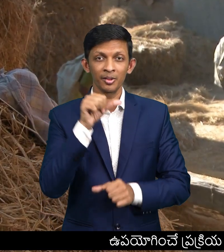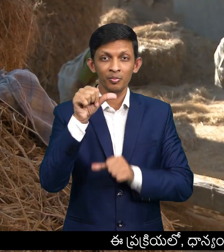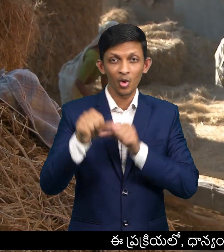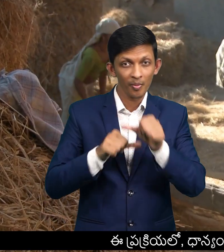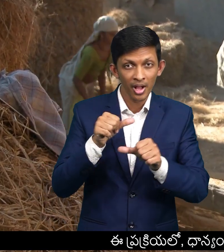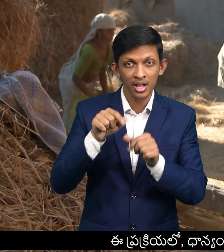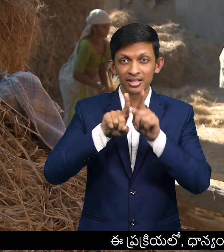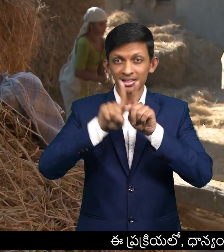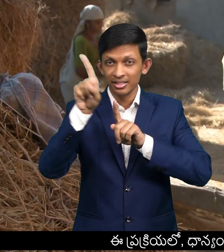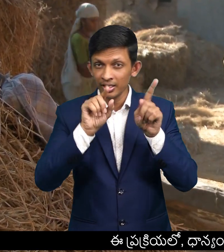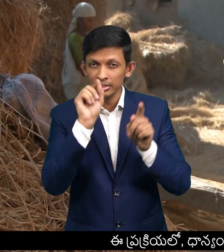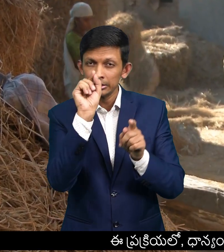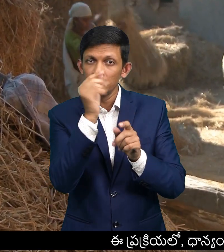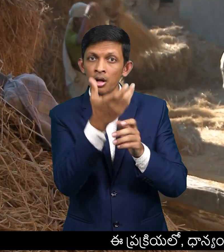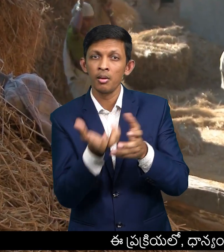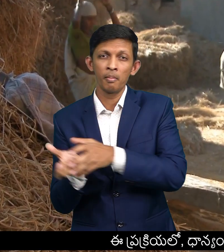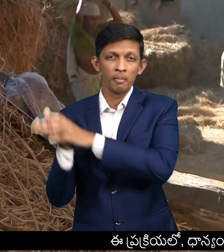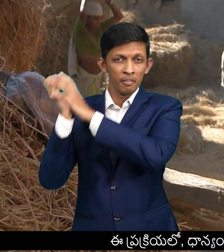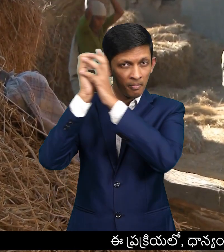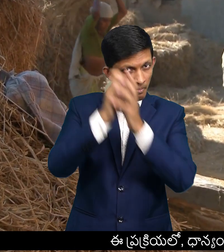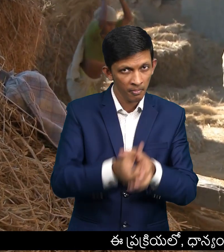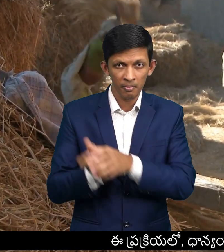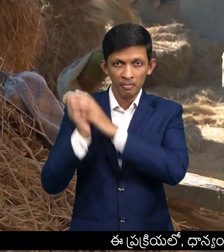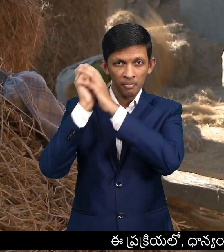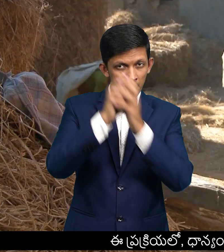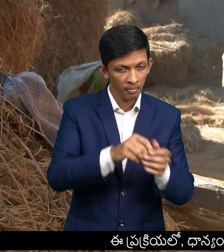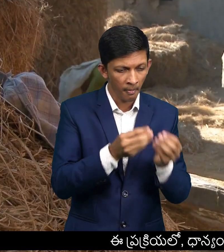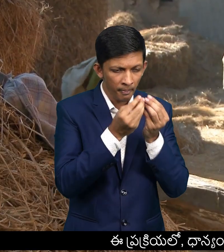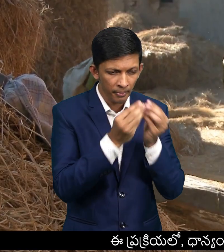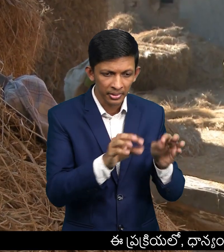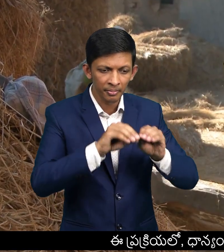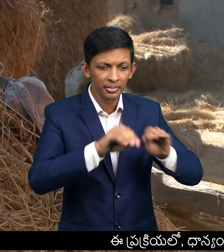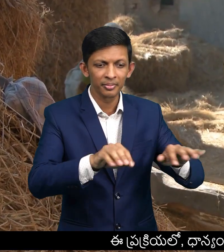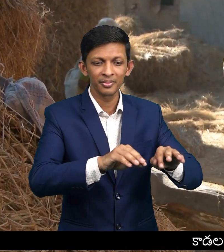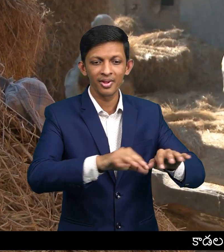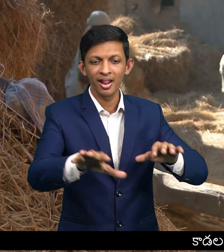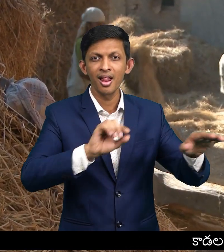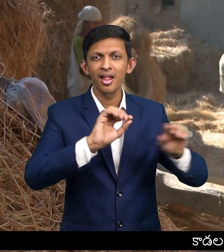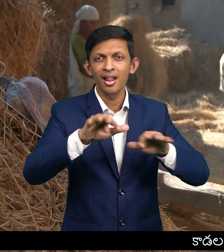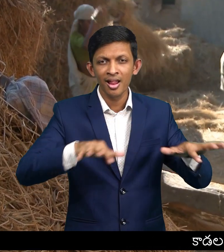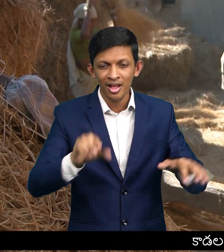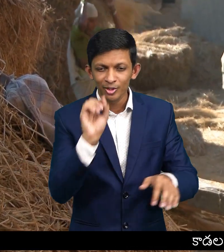ఈ ప్రక్రియలో ధాన్యం విత్తనాలను వేరు చేయడాన్ని కాడలను కొడతారు.